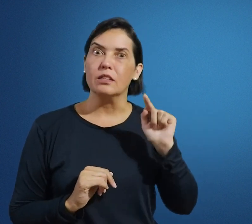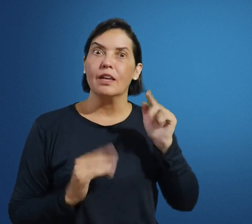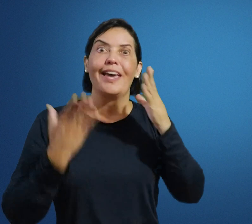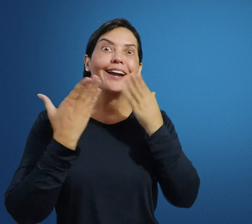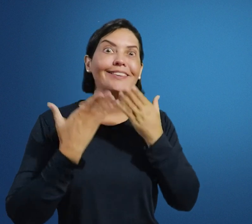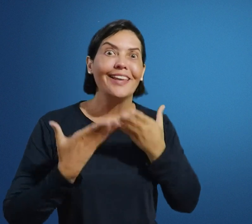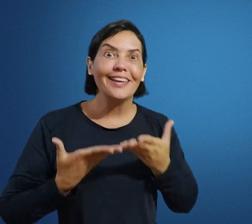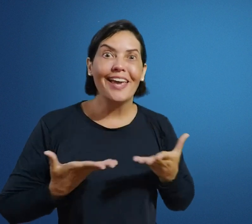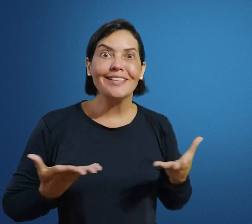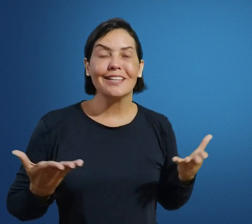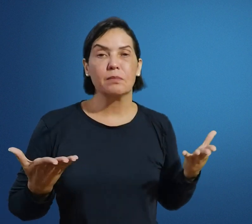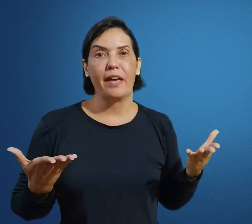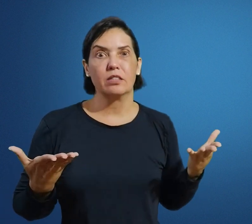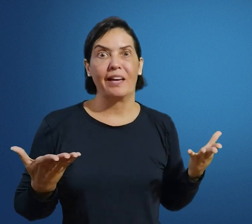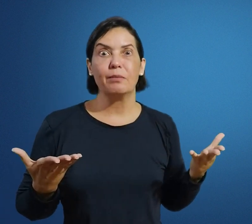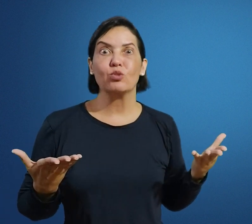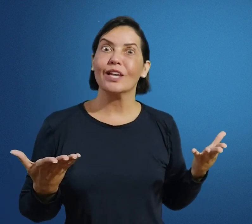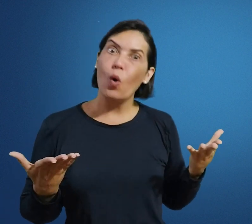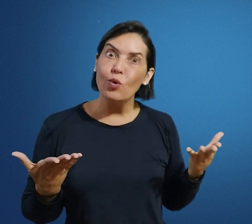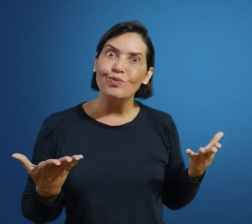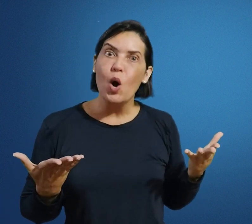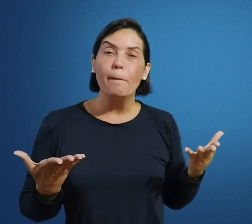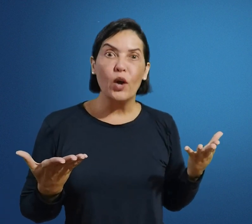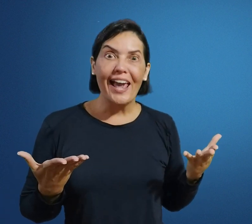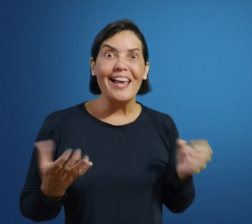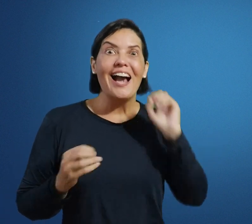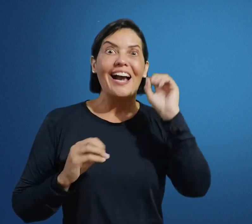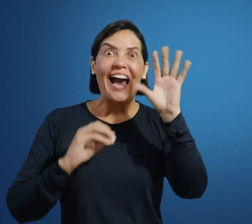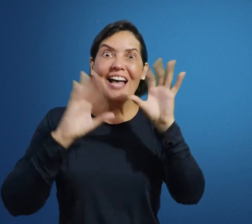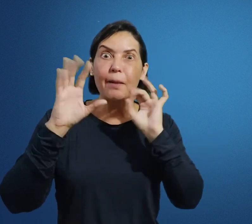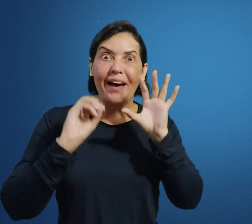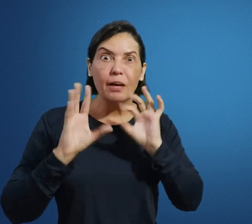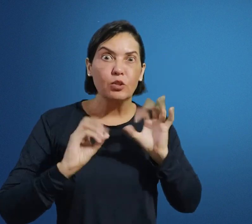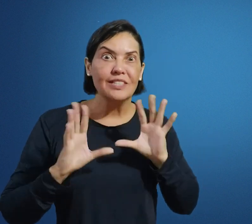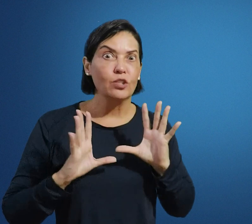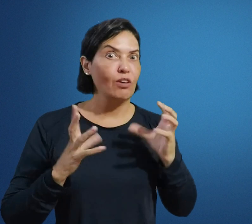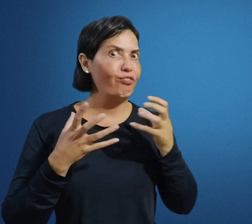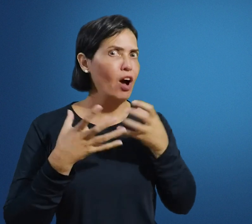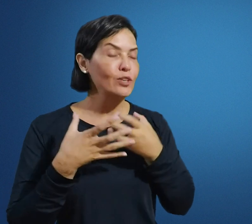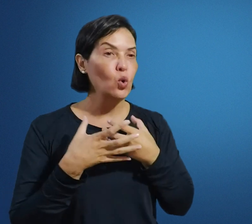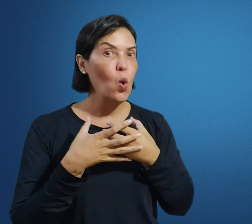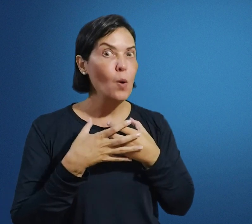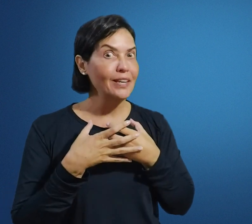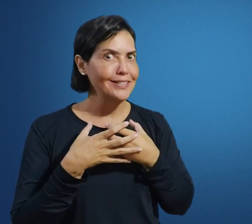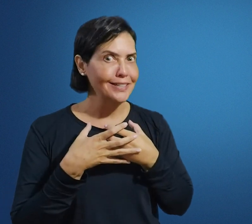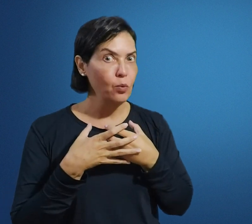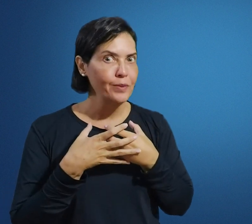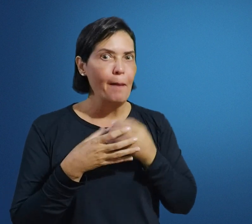país. Ela tem esses aspectos, esses parâmetros em comum, porém, cada parâmetro em si, a sua forma de combinação